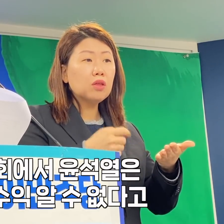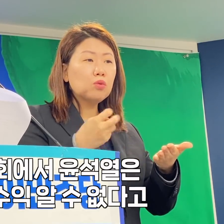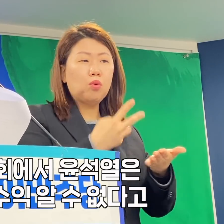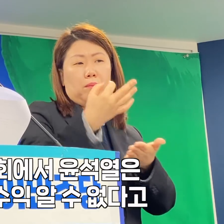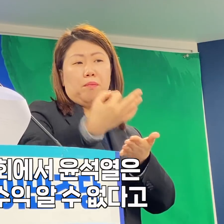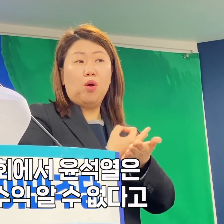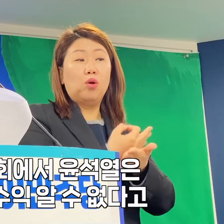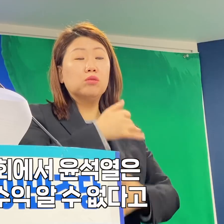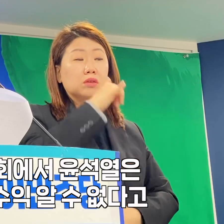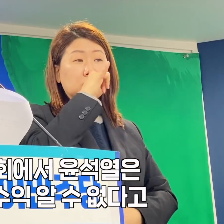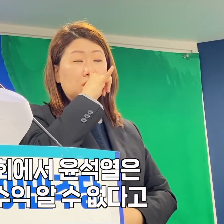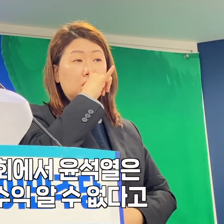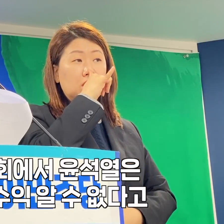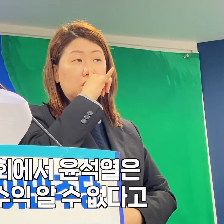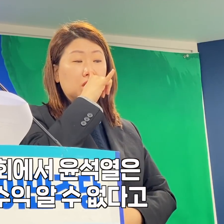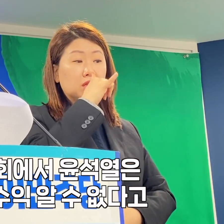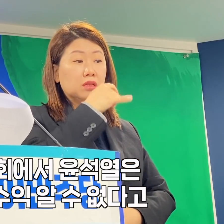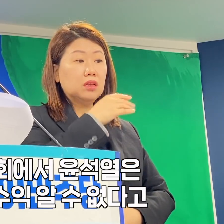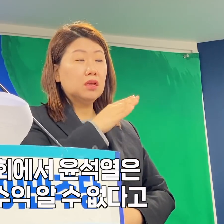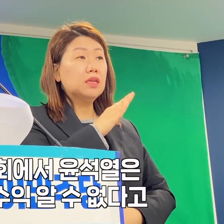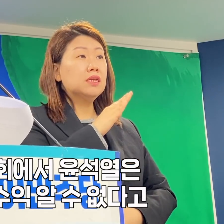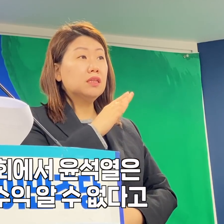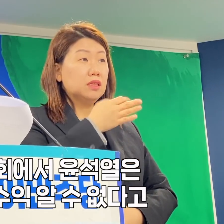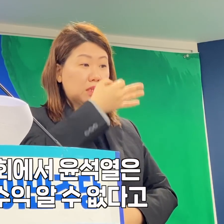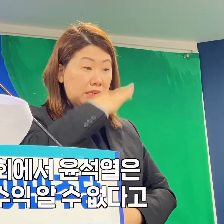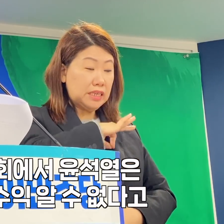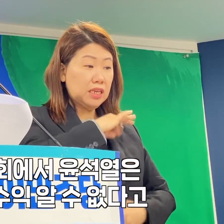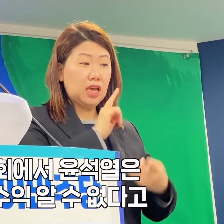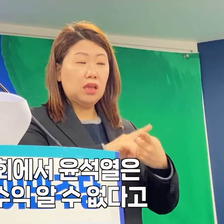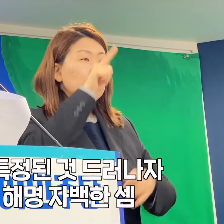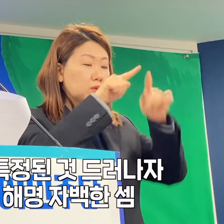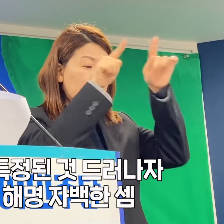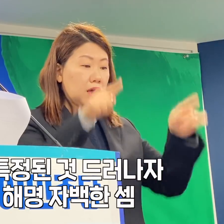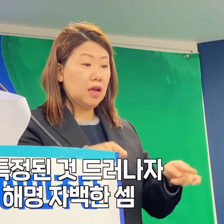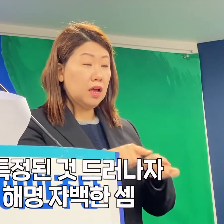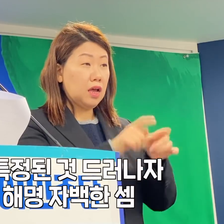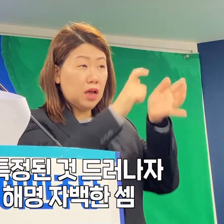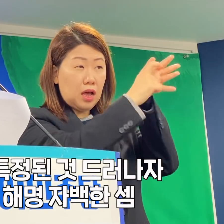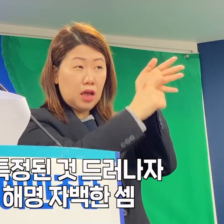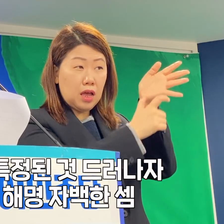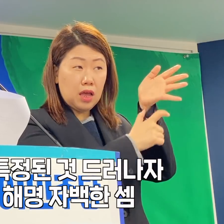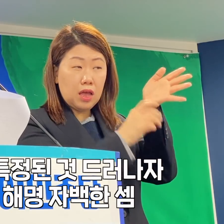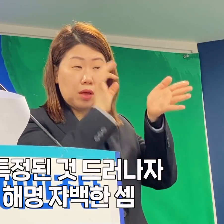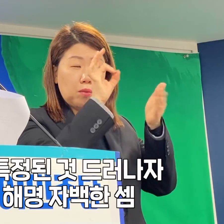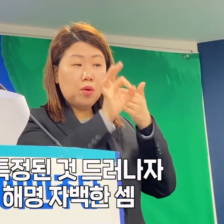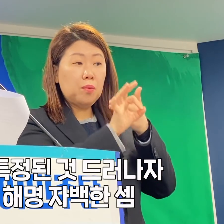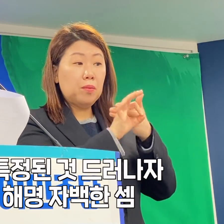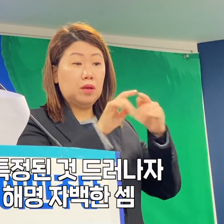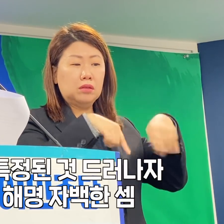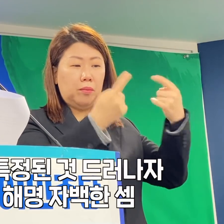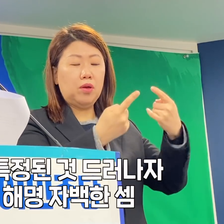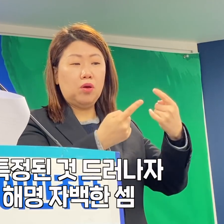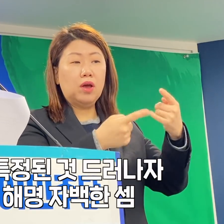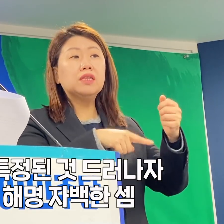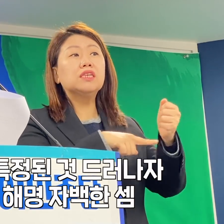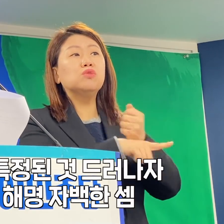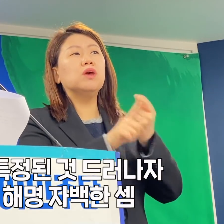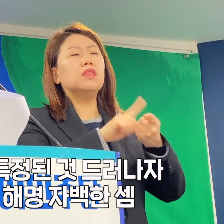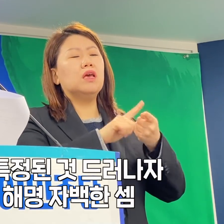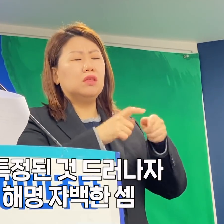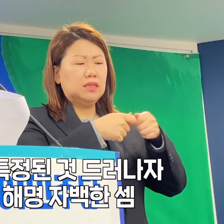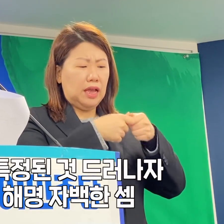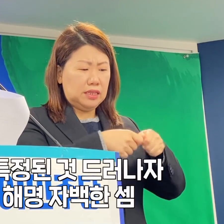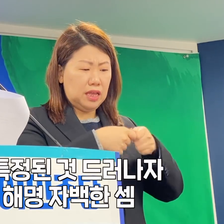것도 있고 하니까 그 순수익은 알 수 없다고 답하였습니다. 배우자의 주가 조작 가담 사실이